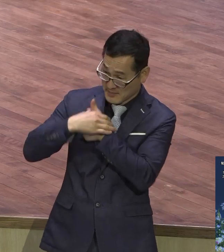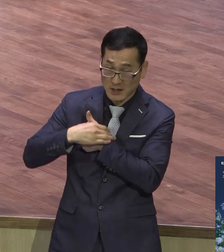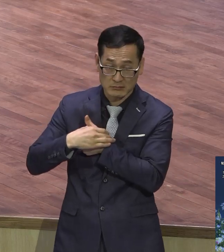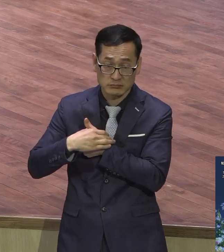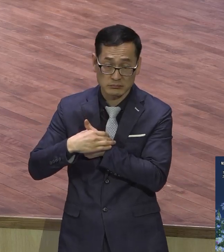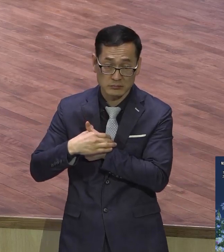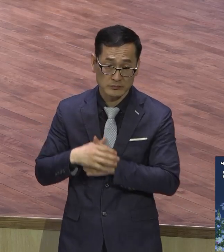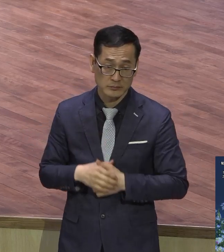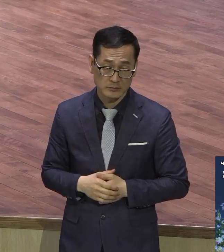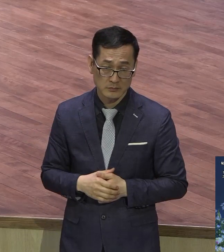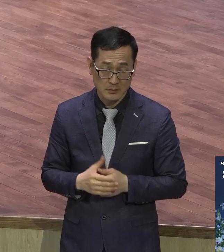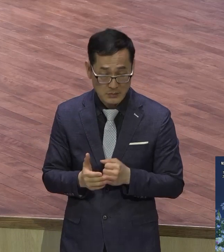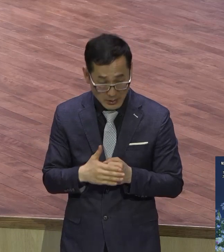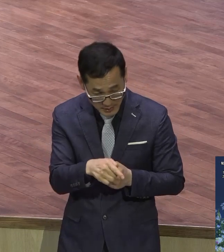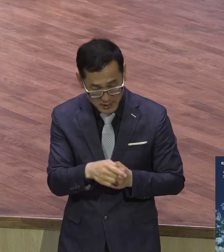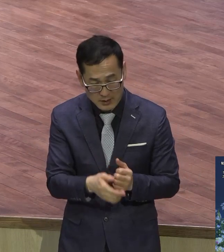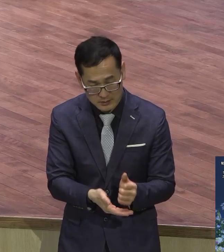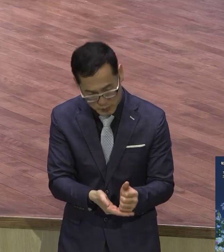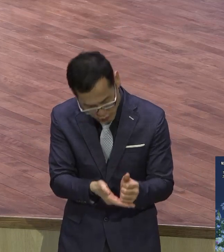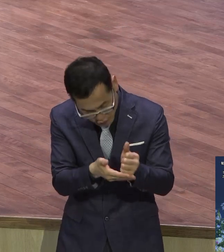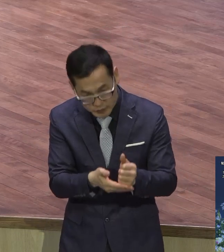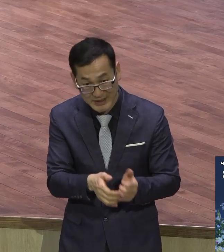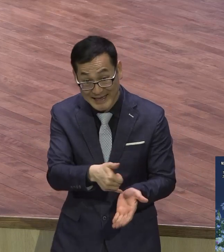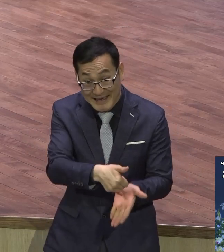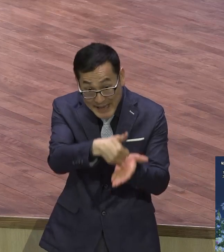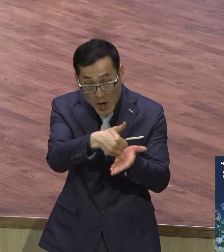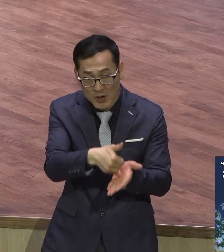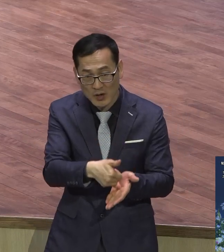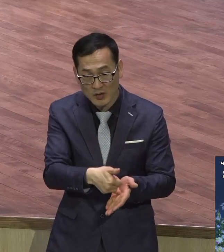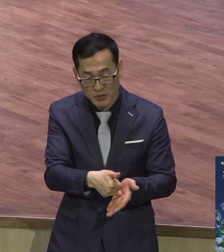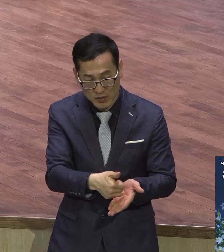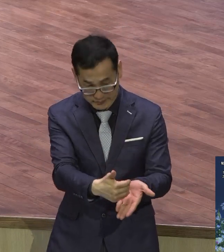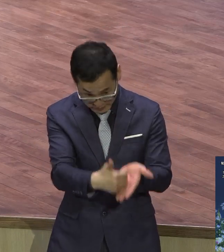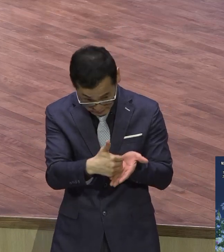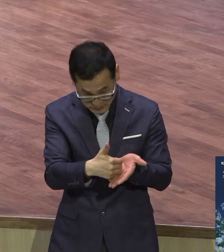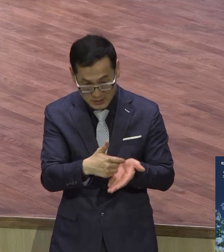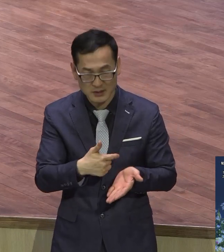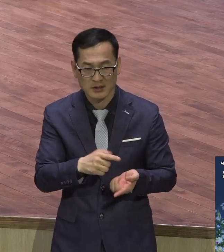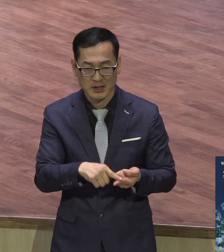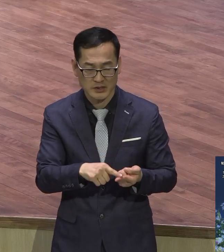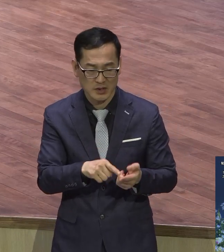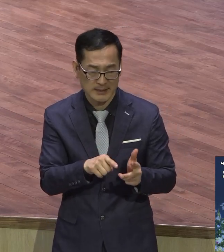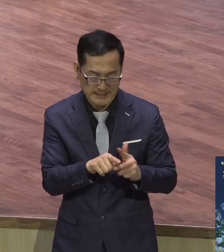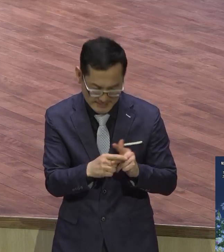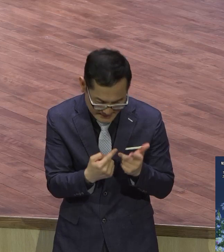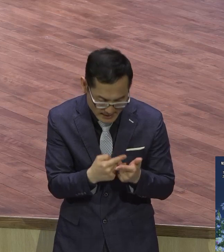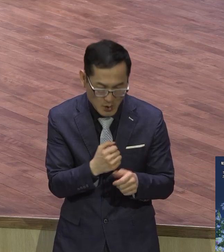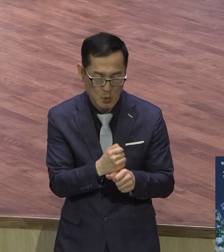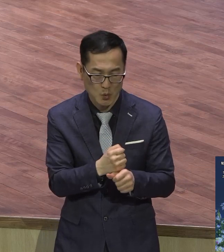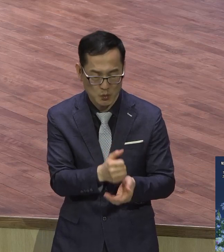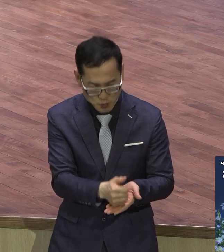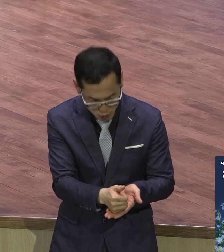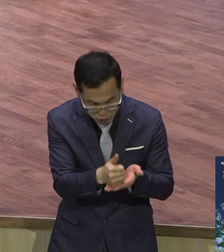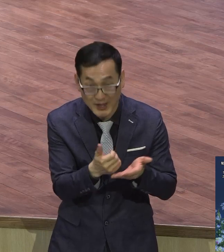존중해주라. 그 인격 그 주장을 존중해주라. 존중하면